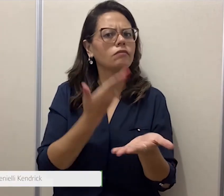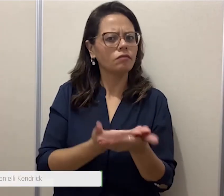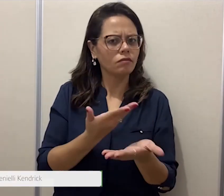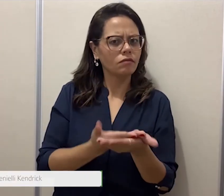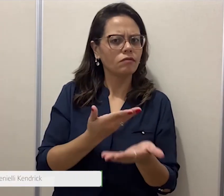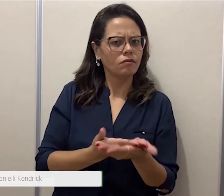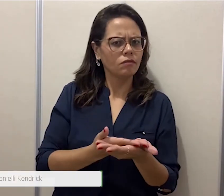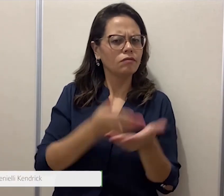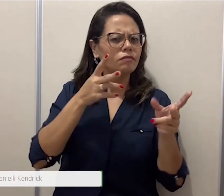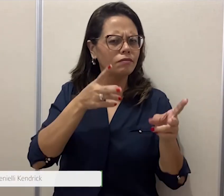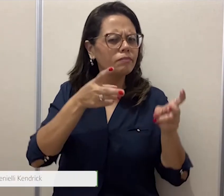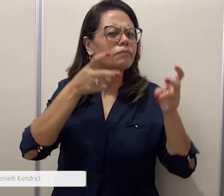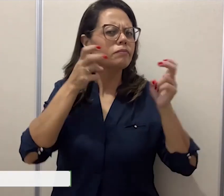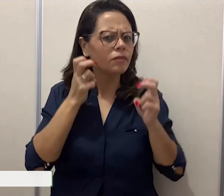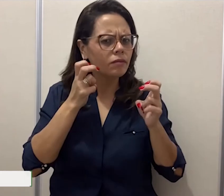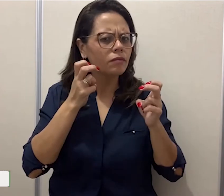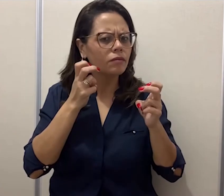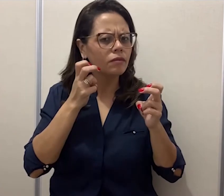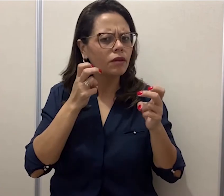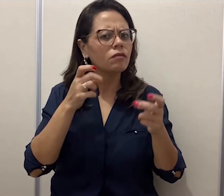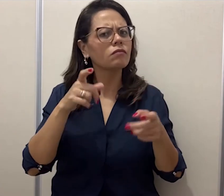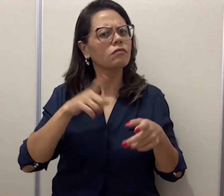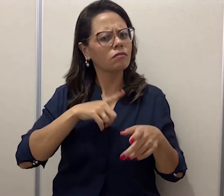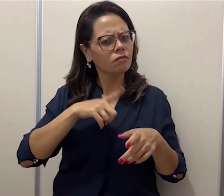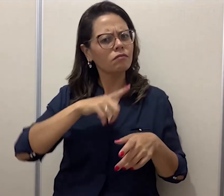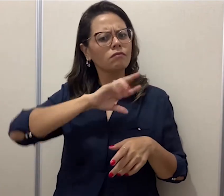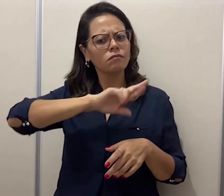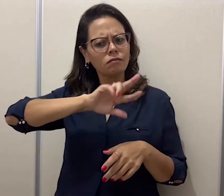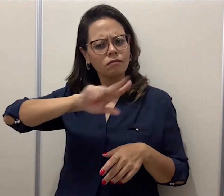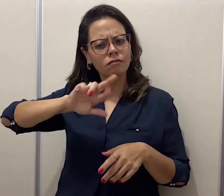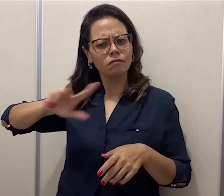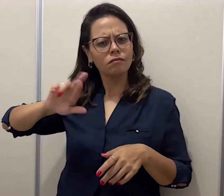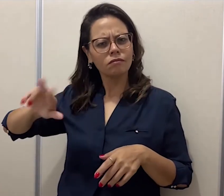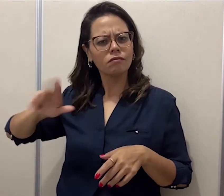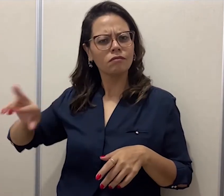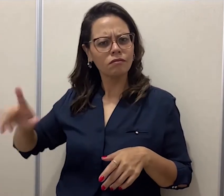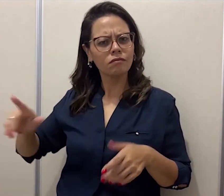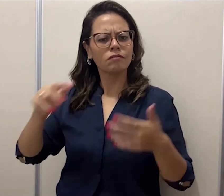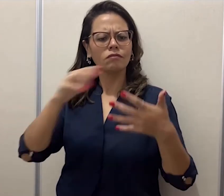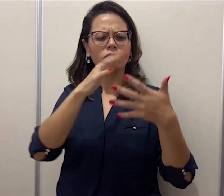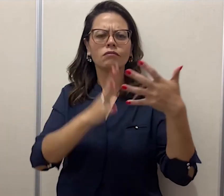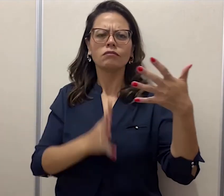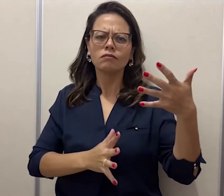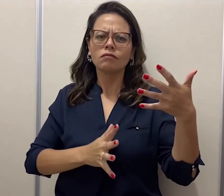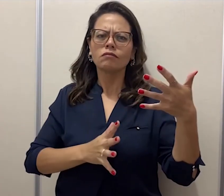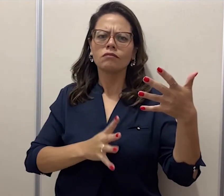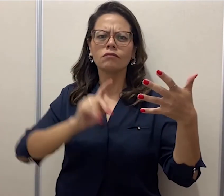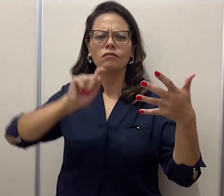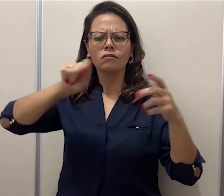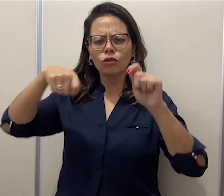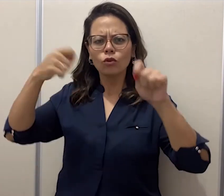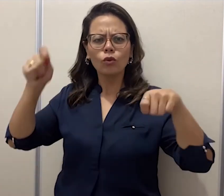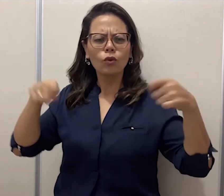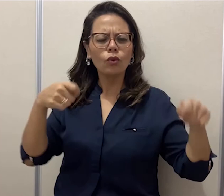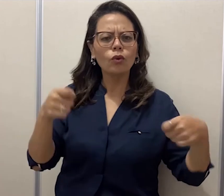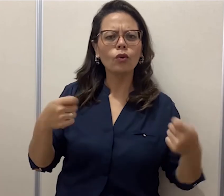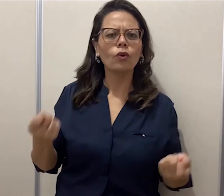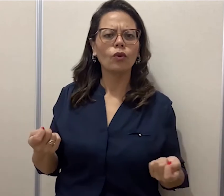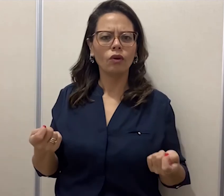ou seja leu e tem estudado certamente percebeu que existe diferença